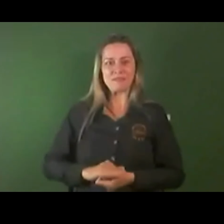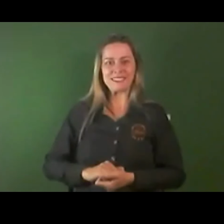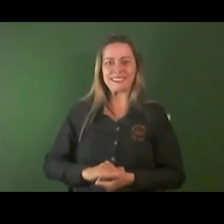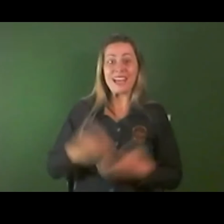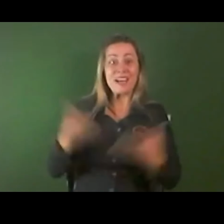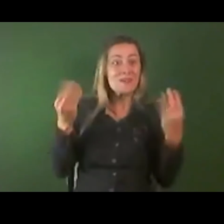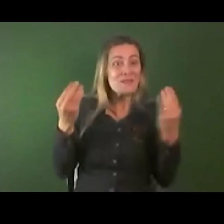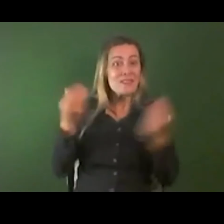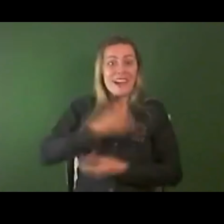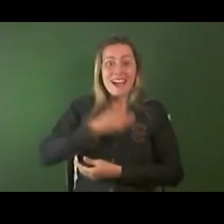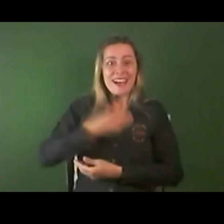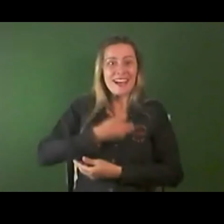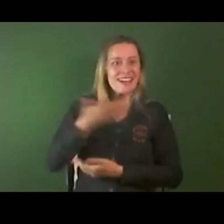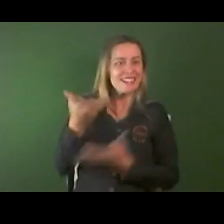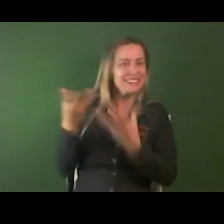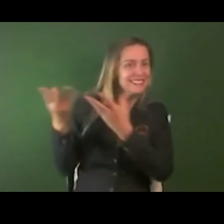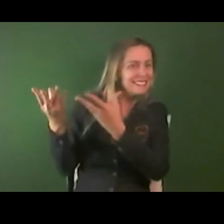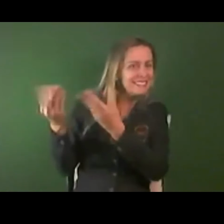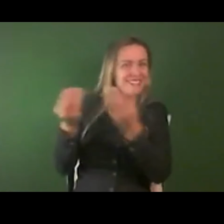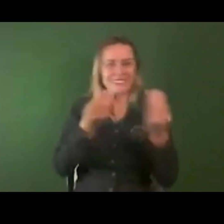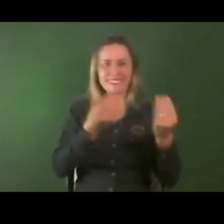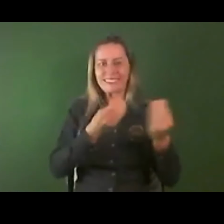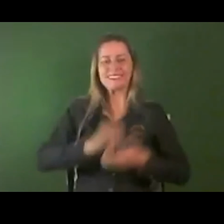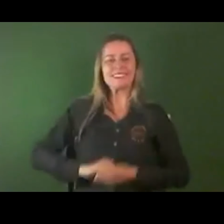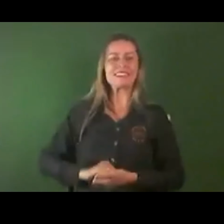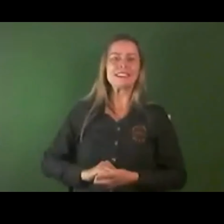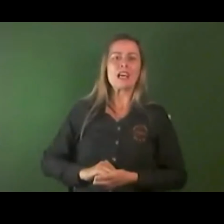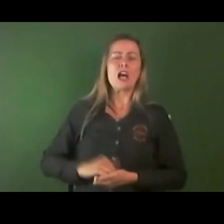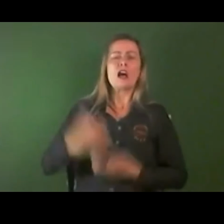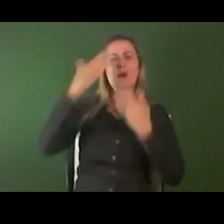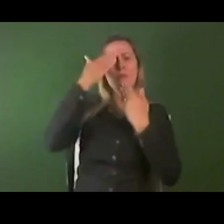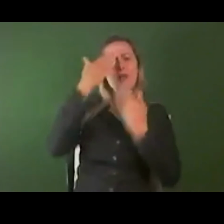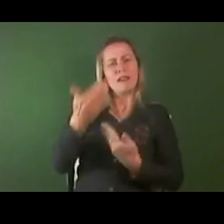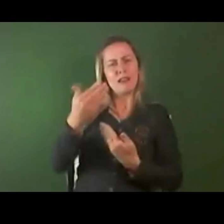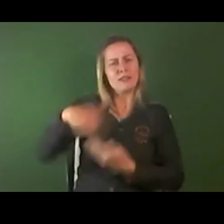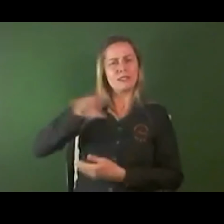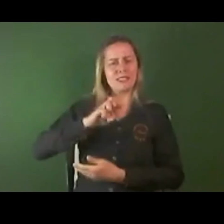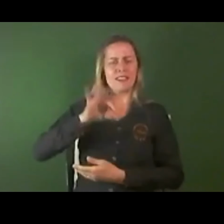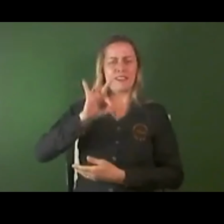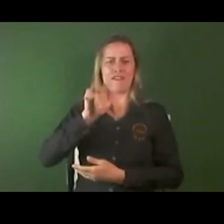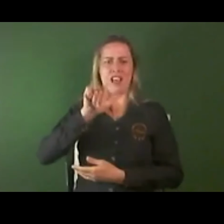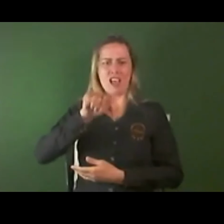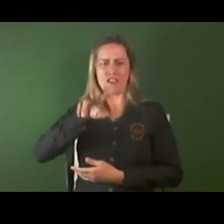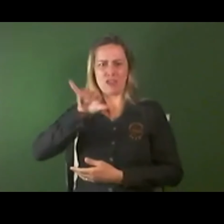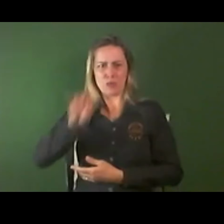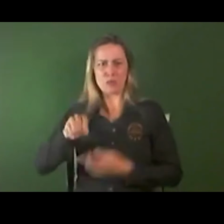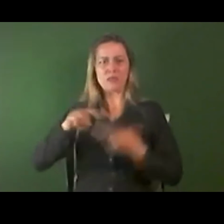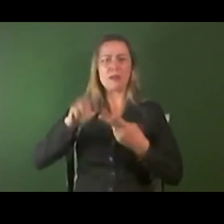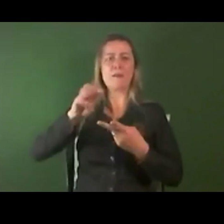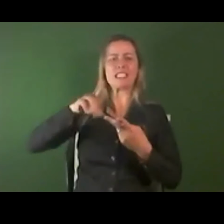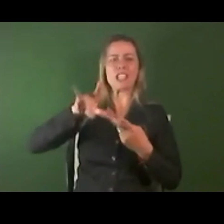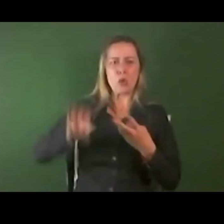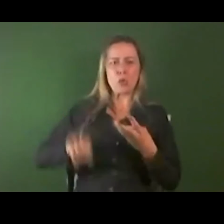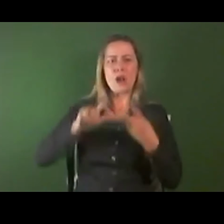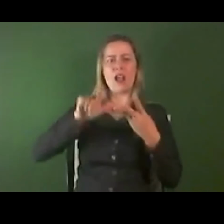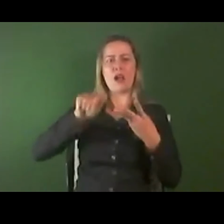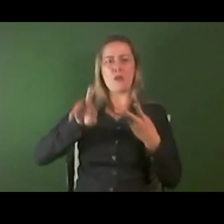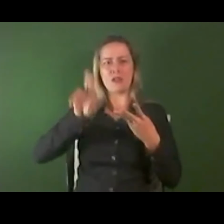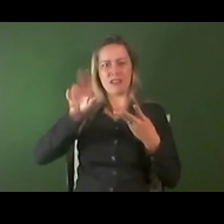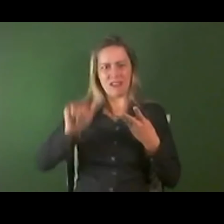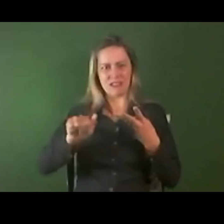aqui, gente. Marcelo, muito obrigada. Obrigada, Marcelo e Flávio da coordenação, Laura, que esteve com a